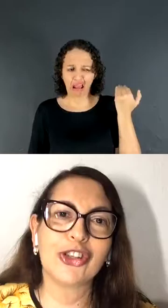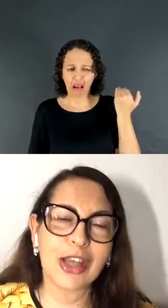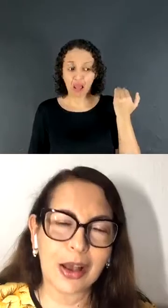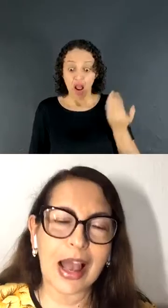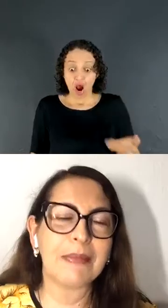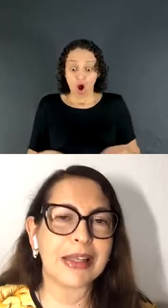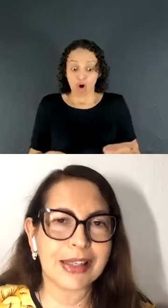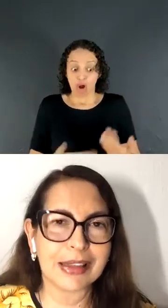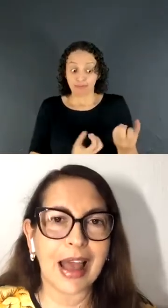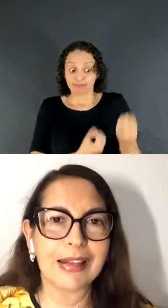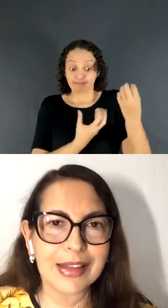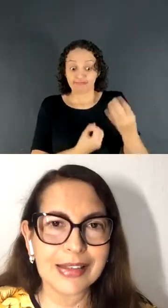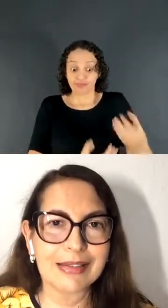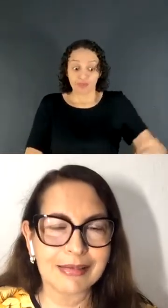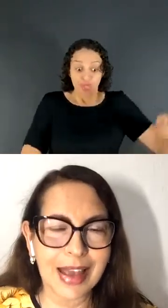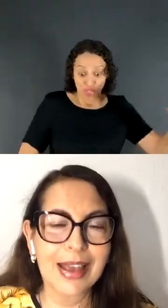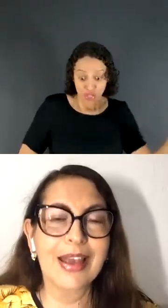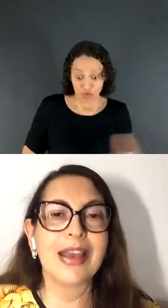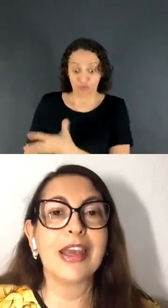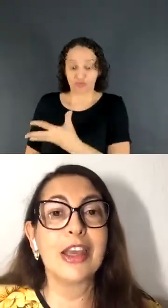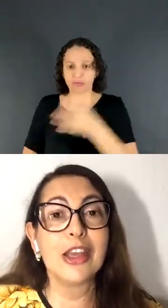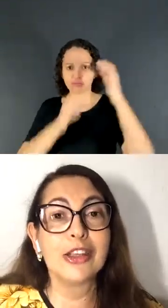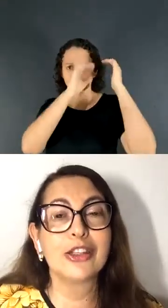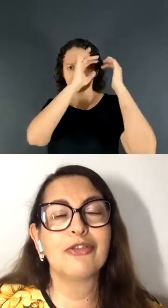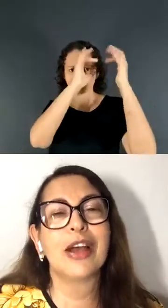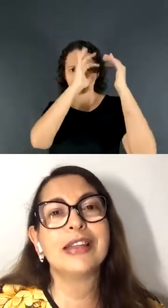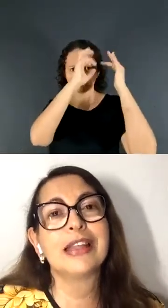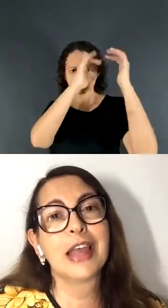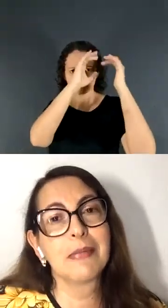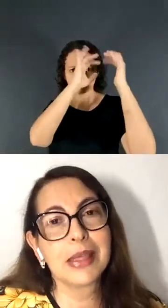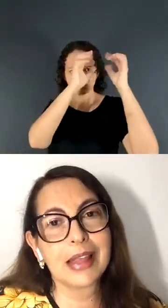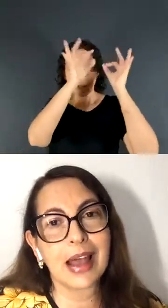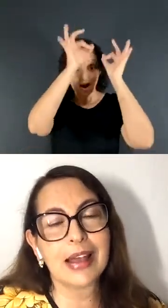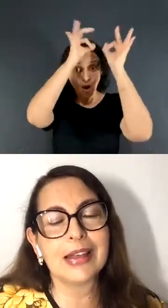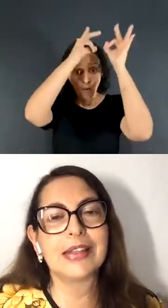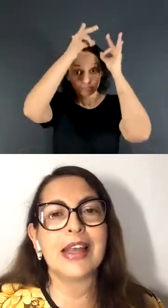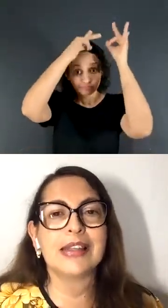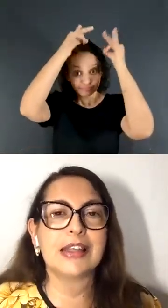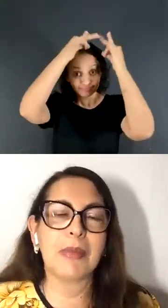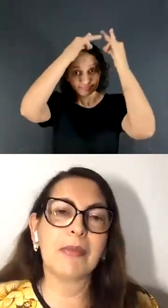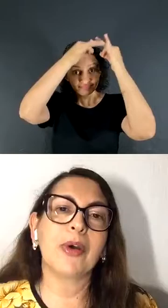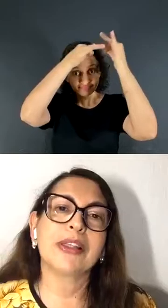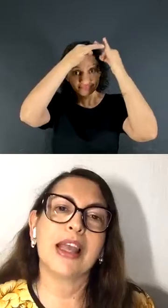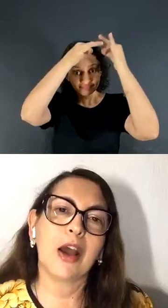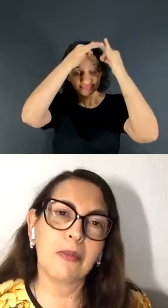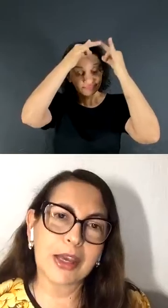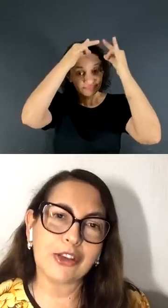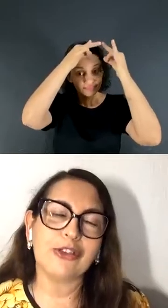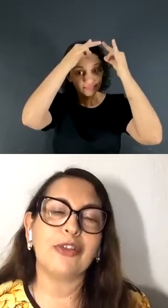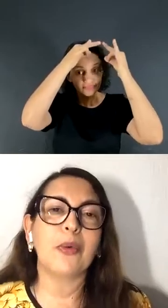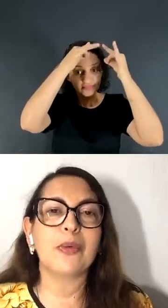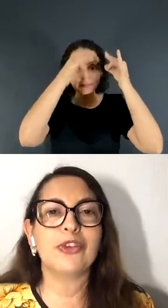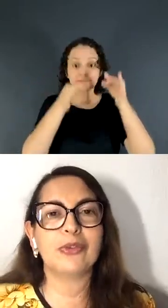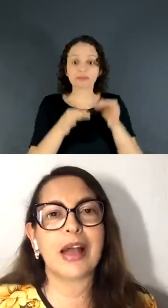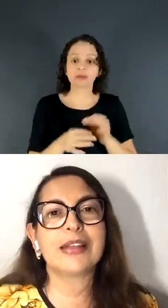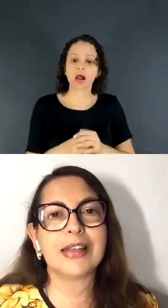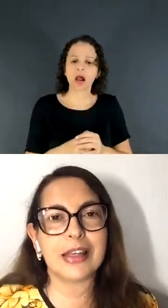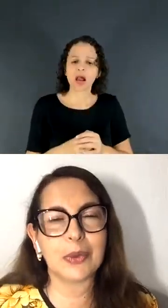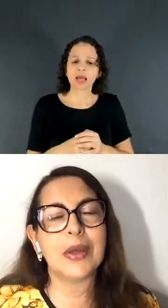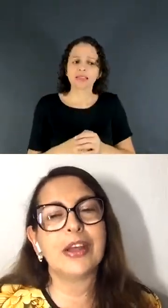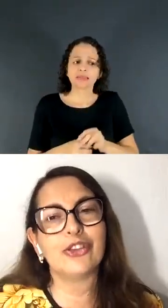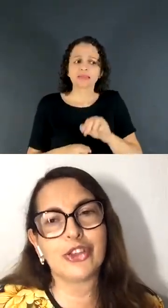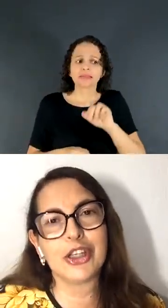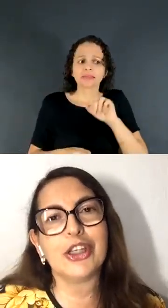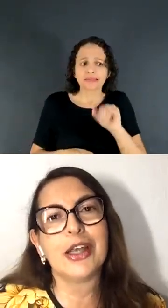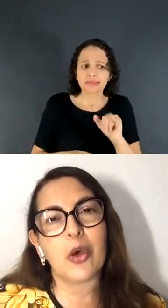já tinha armazenadas, né? E isso vai determinar se essas memórias realmente vão continuar